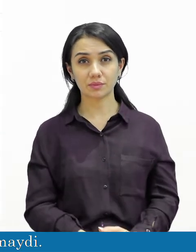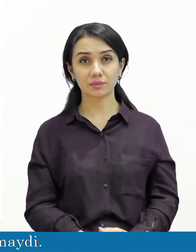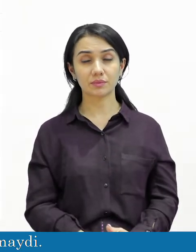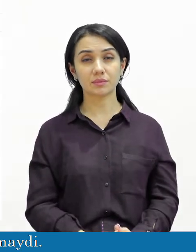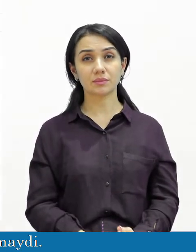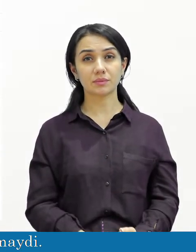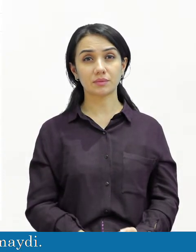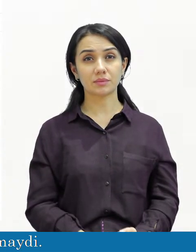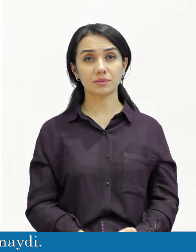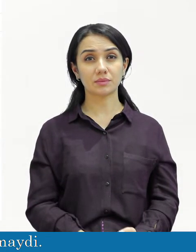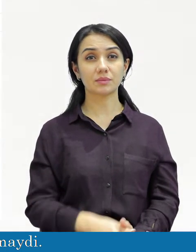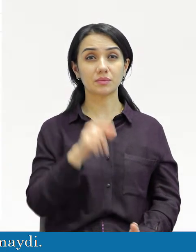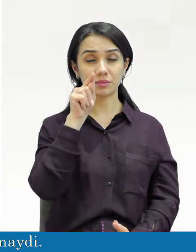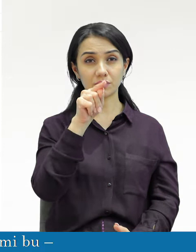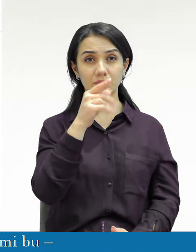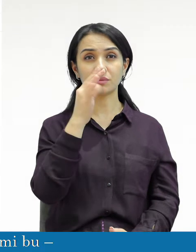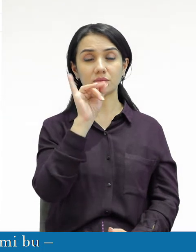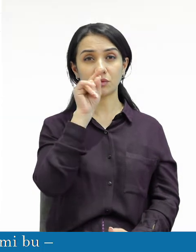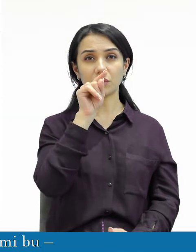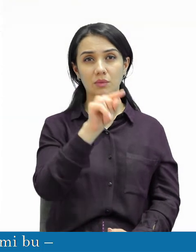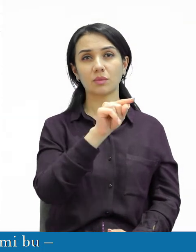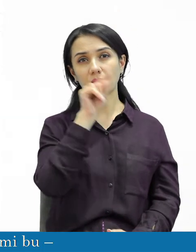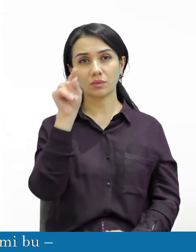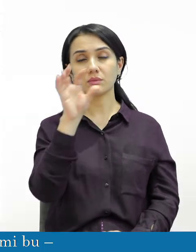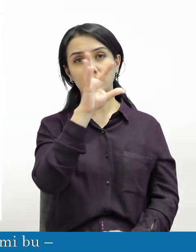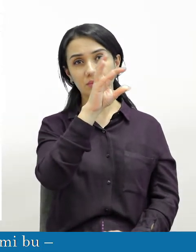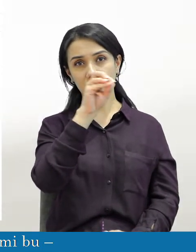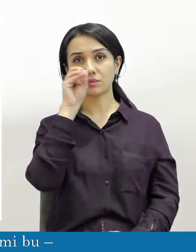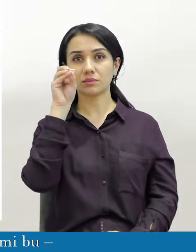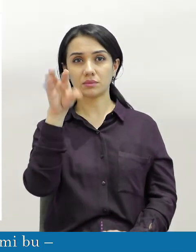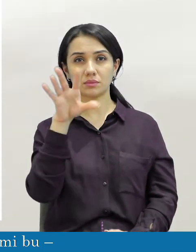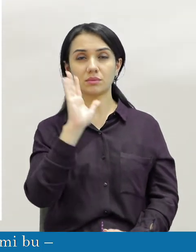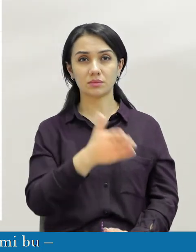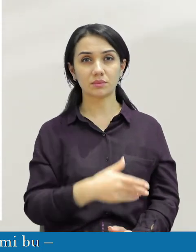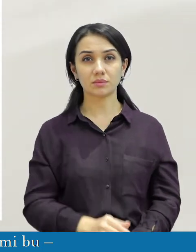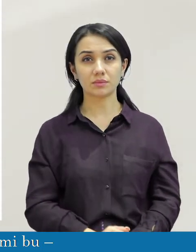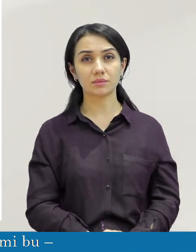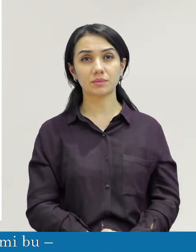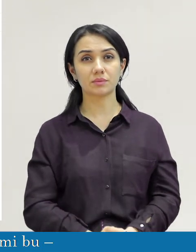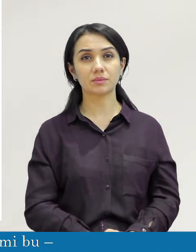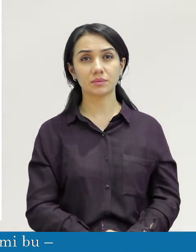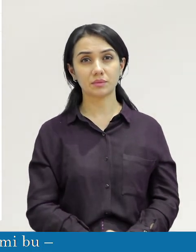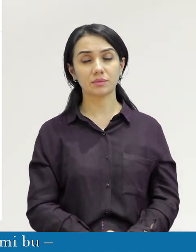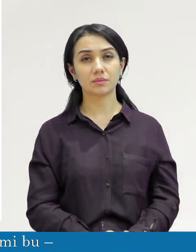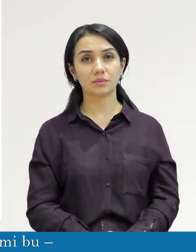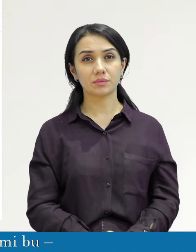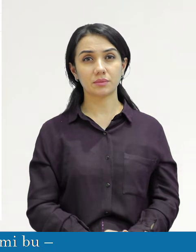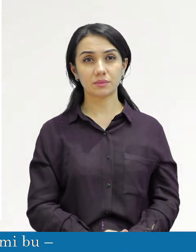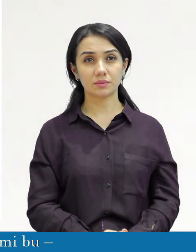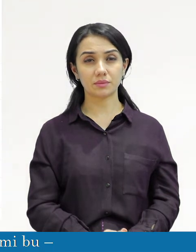Ko'ryapsiz. Ustiga bossangiz tushirib bermaydi bu. Ustidan ushab tashlaysiz bu yoqqa. Xo'p.